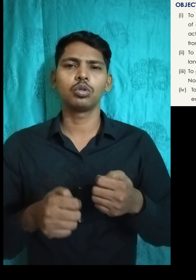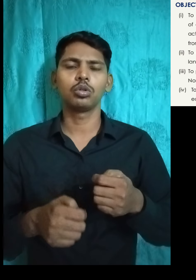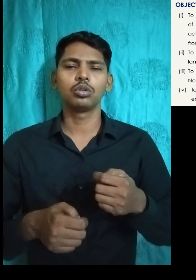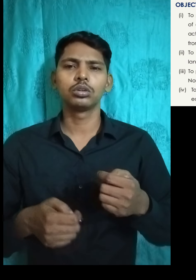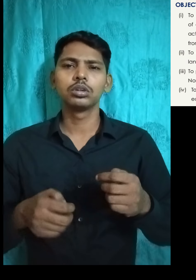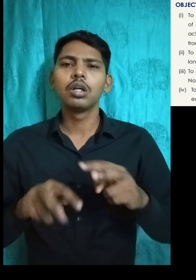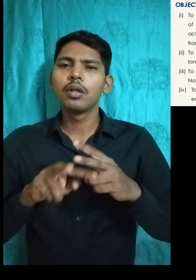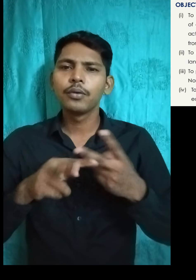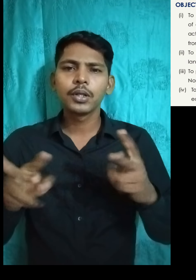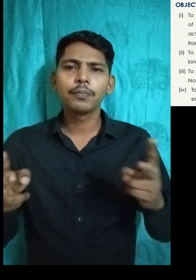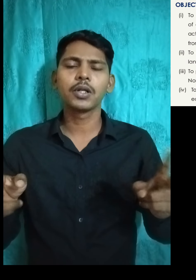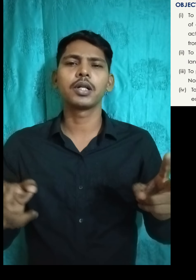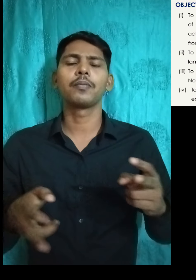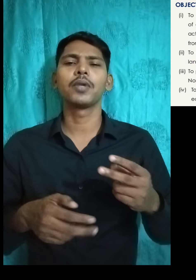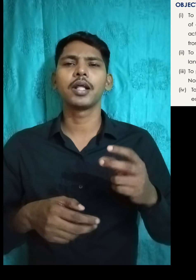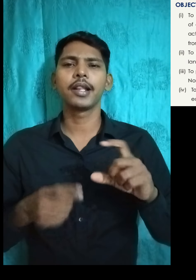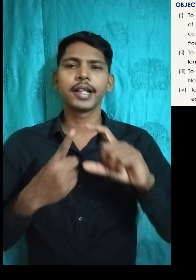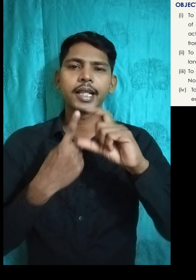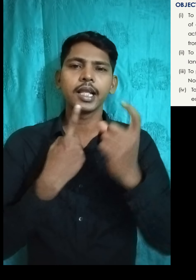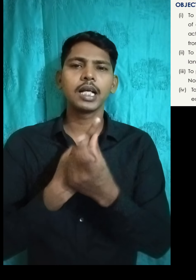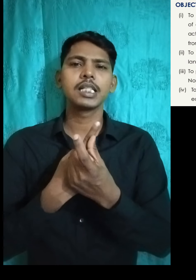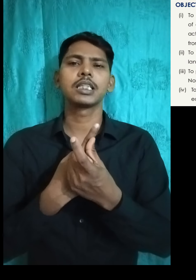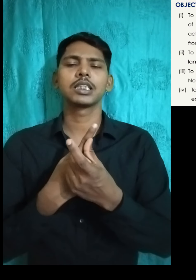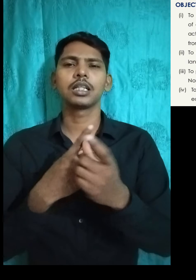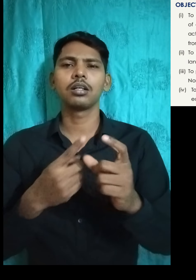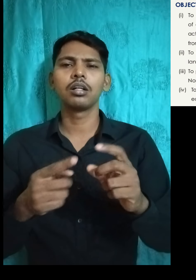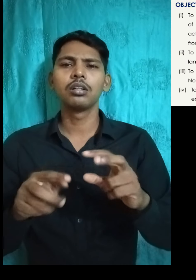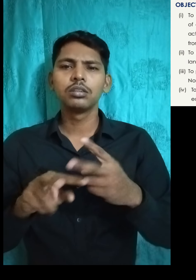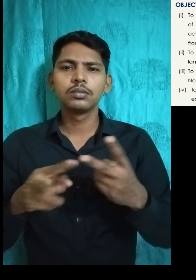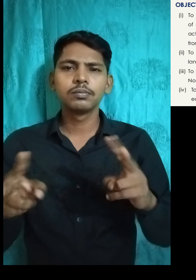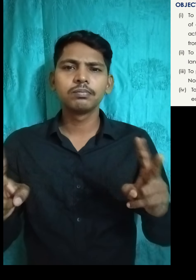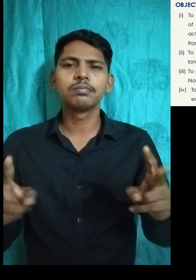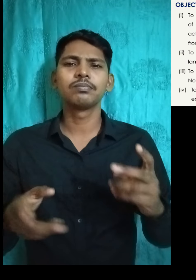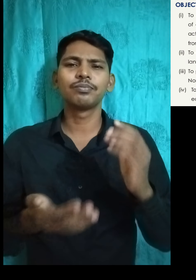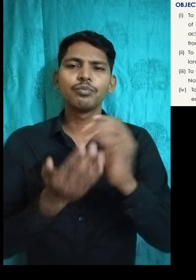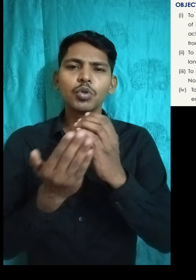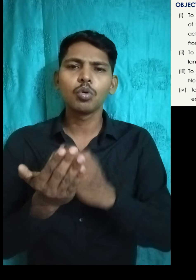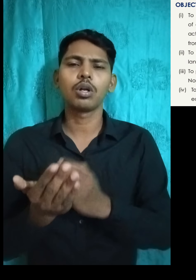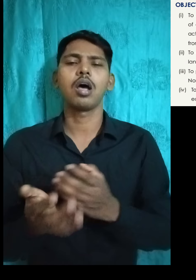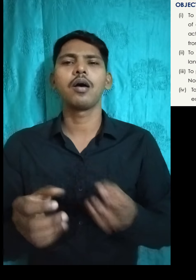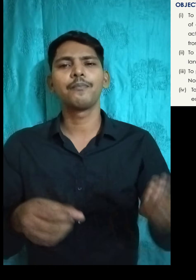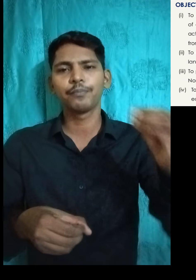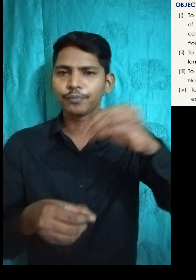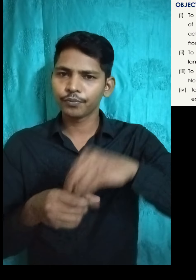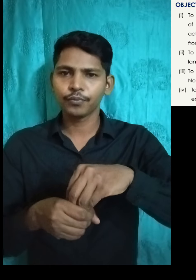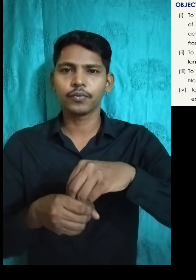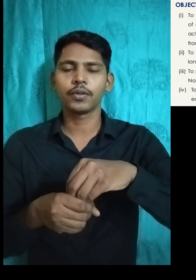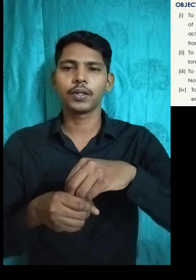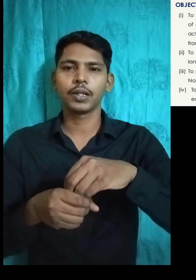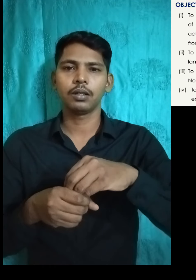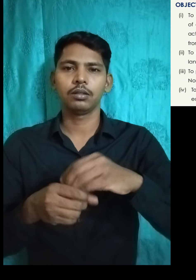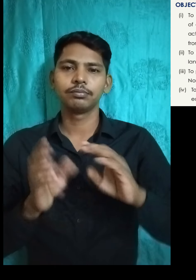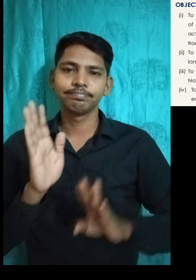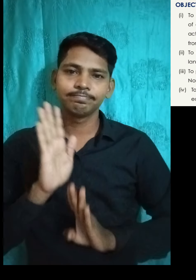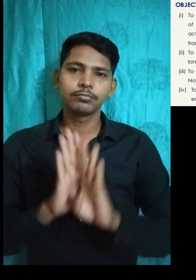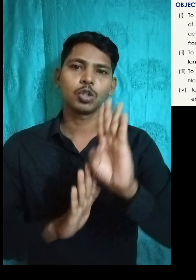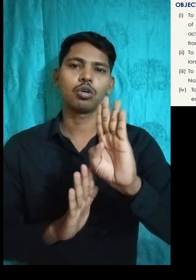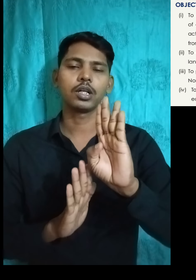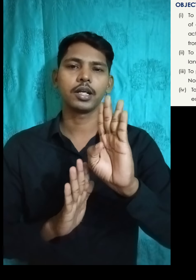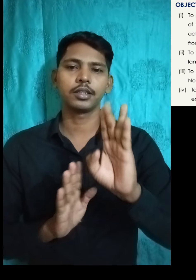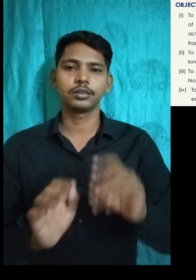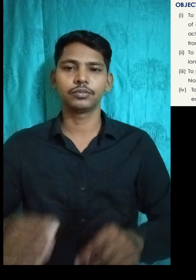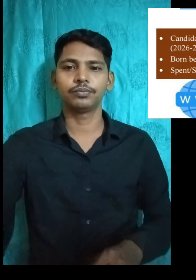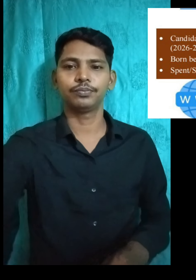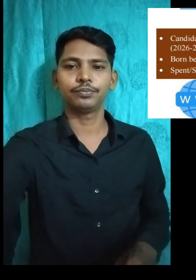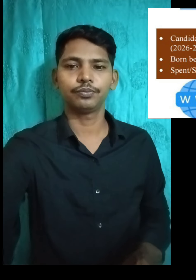चीज़ों में प्रतिभाग करेंगे और उनका भविष्य एकदम सुनिश्चित है कि उज्जवल होगा। सफलता